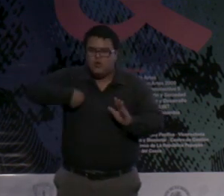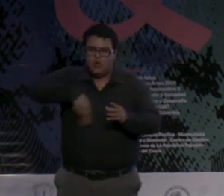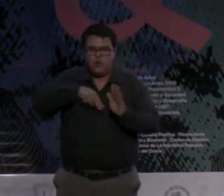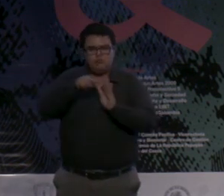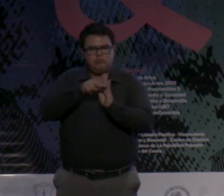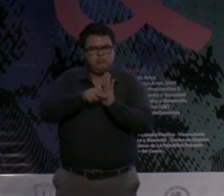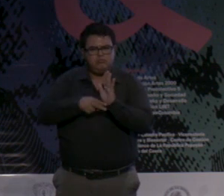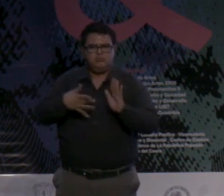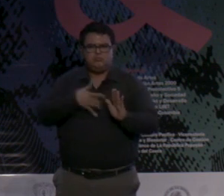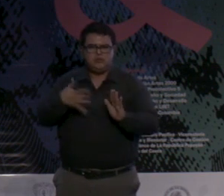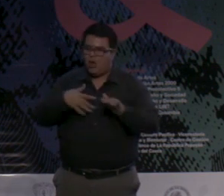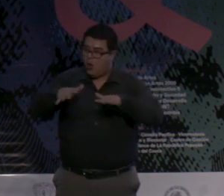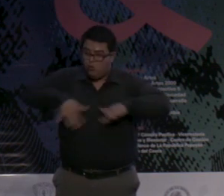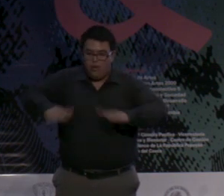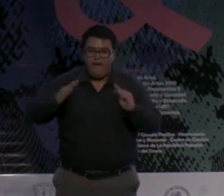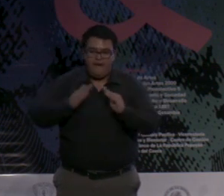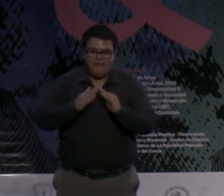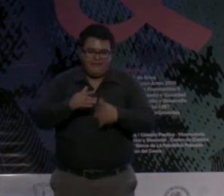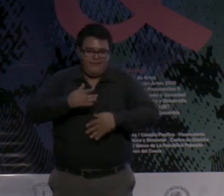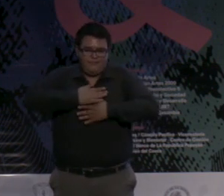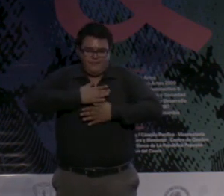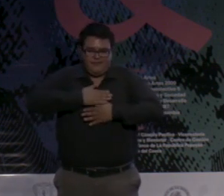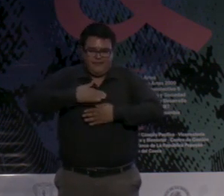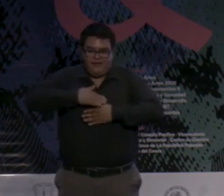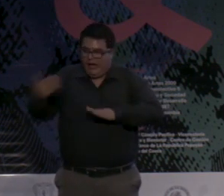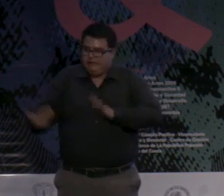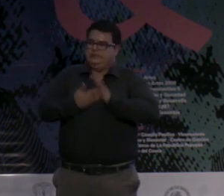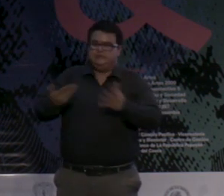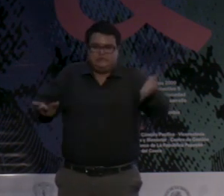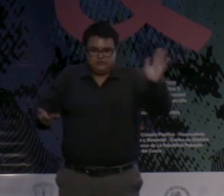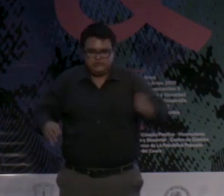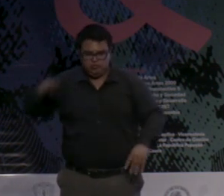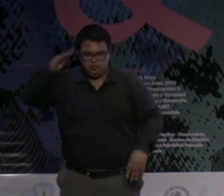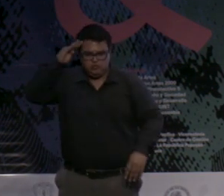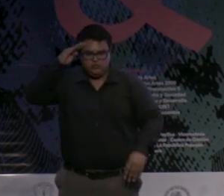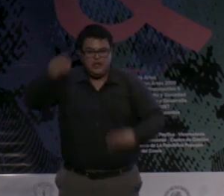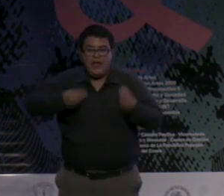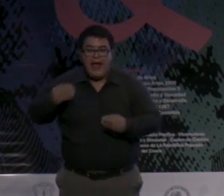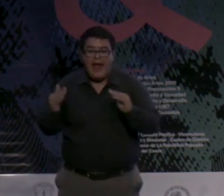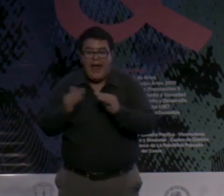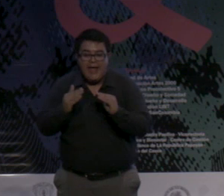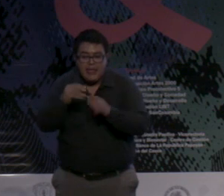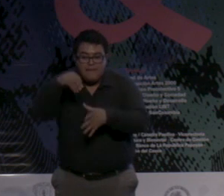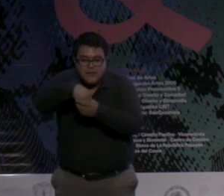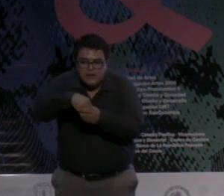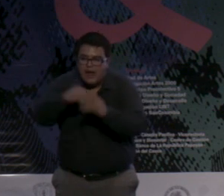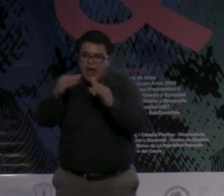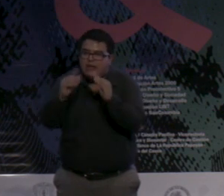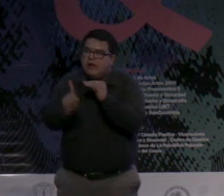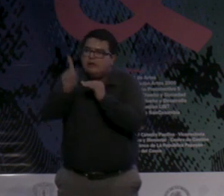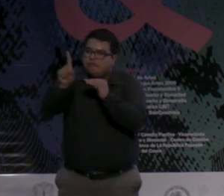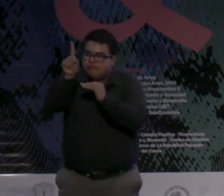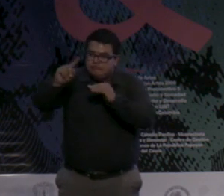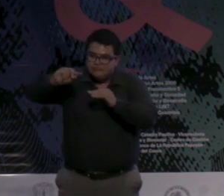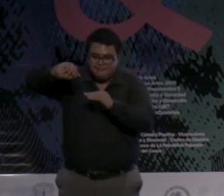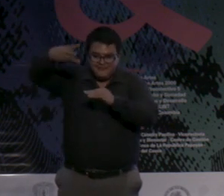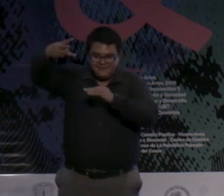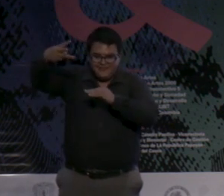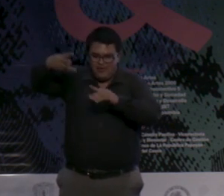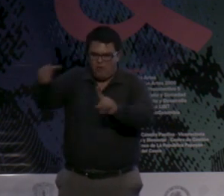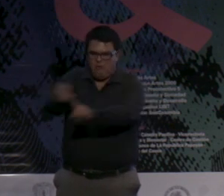la inviolabilidad del domicilio. En un último video la policía está golpeando a alguien adentro de su casa en la terraza. Pero